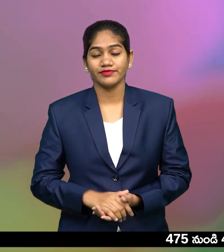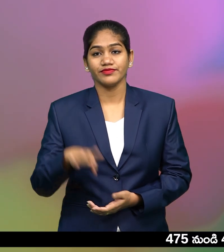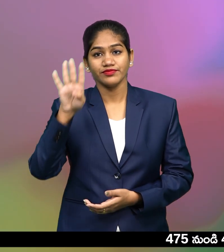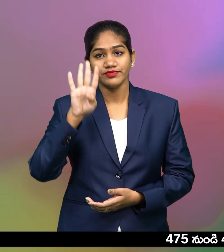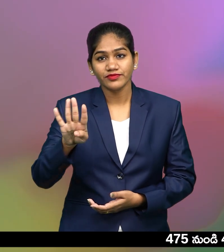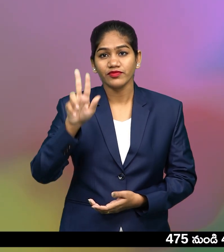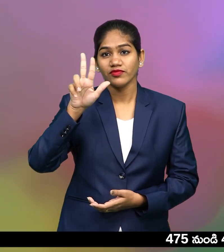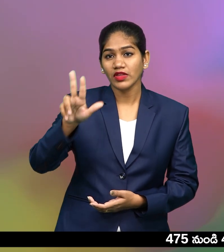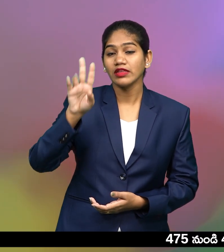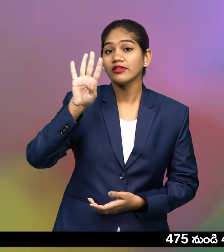475 నుండి